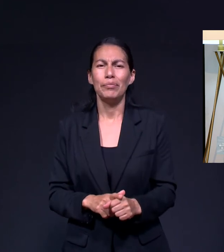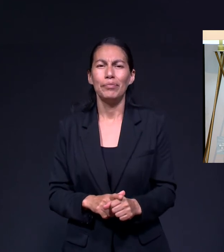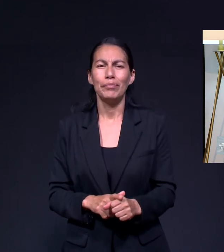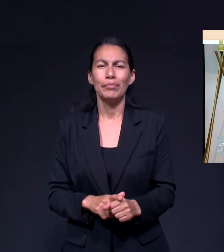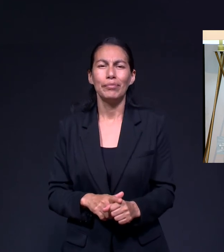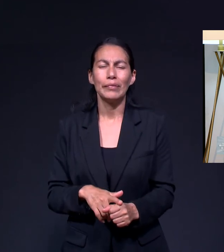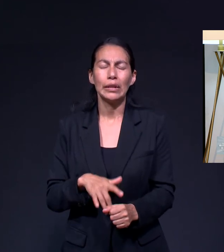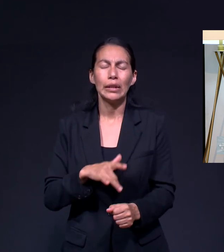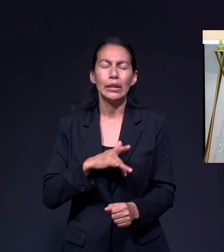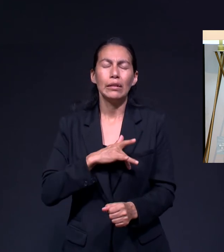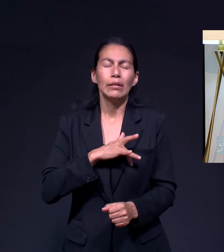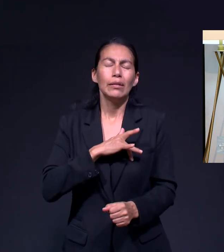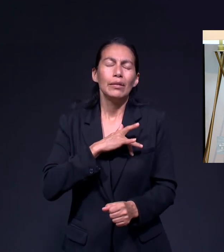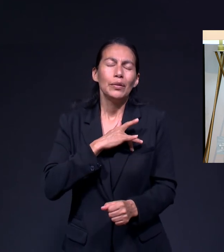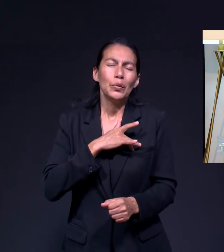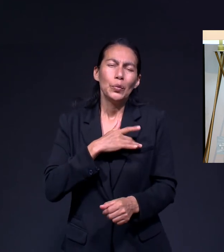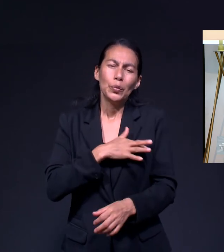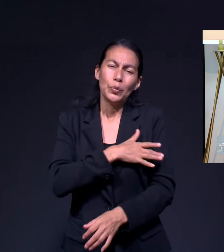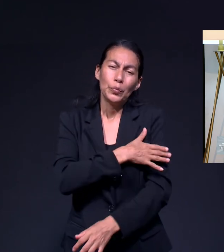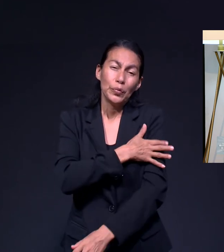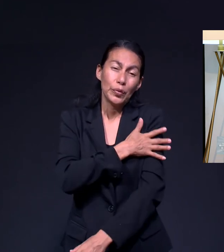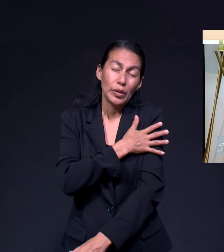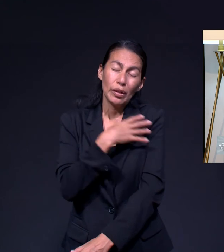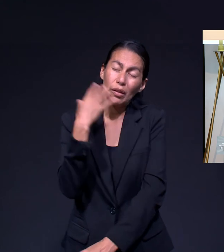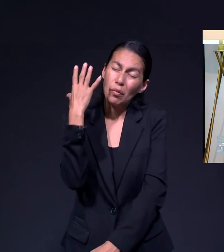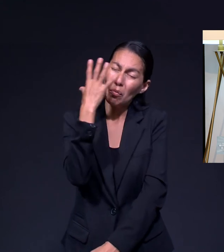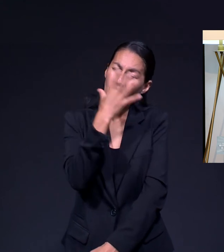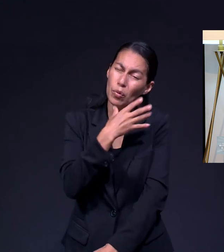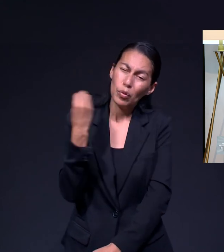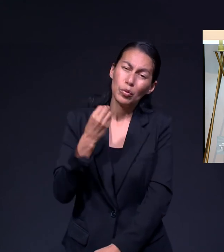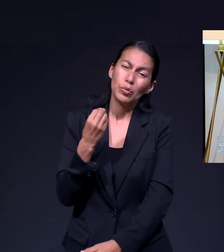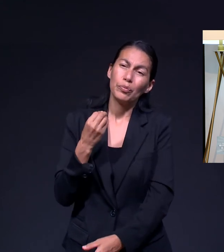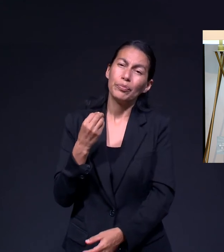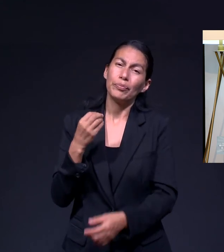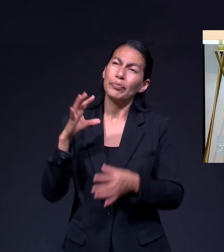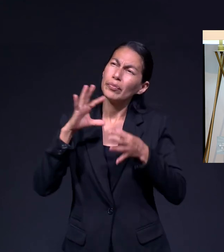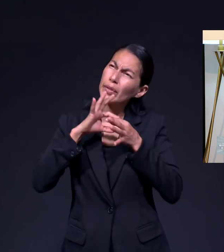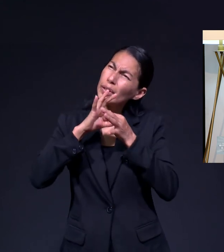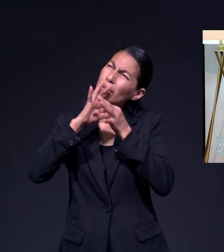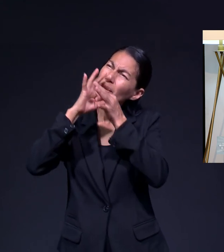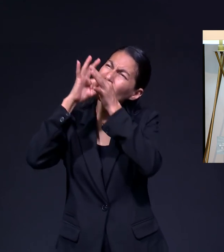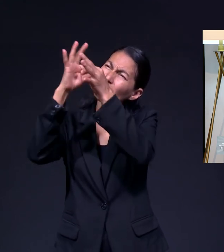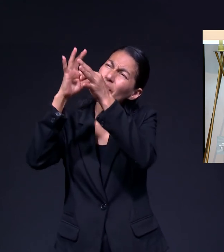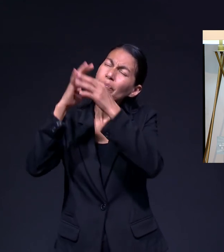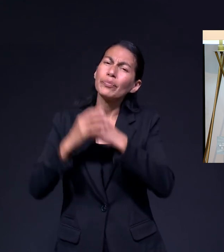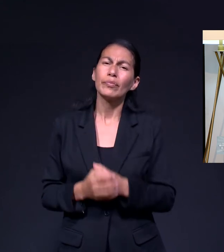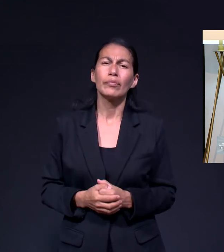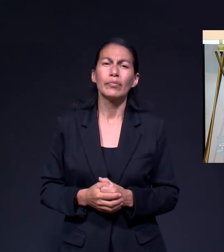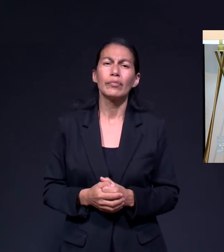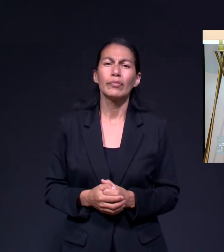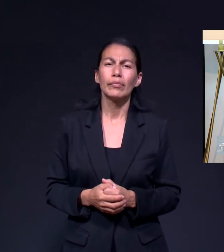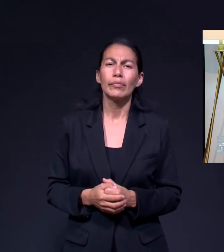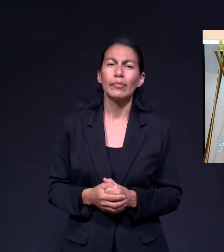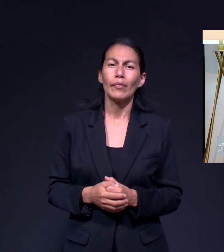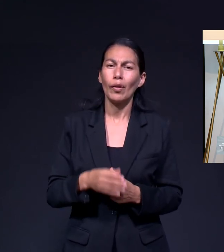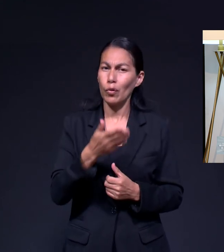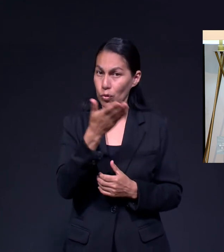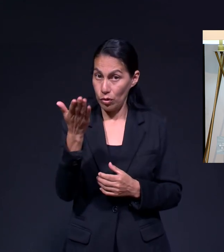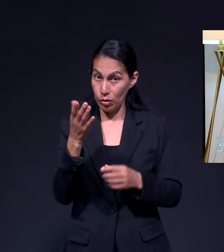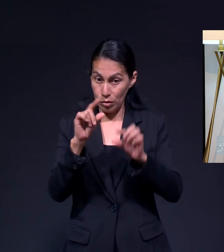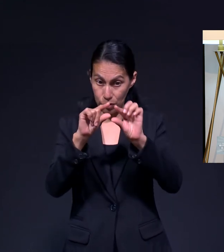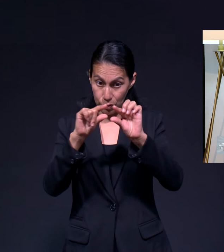un canto especial una melodía especial que nos elevará hasta el trono de la gracia de dios' sigamos